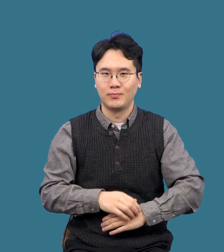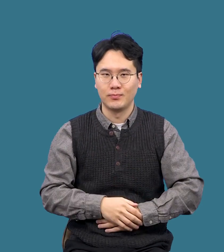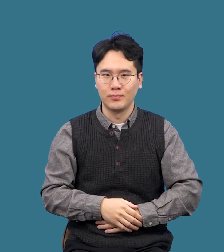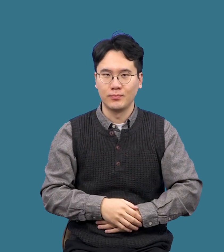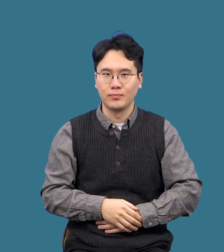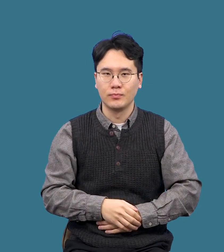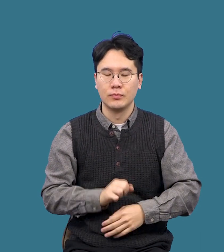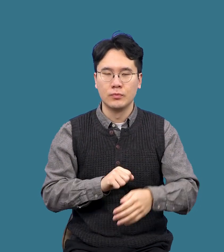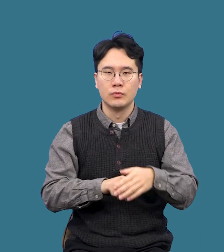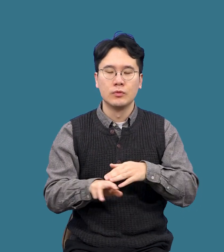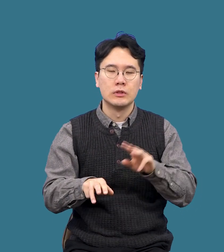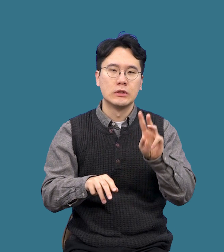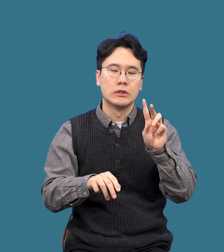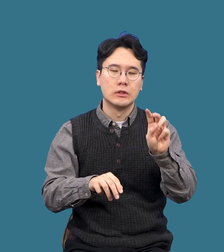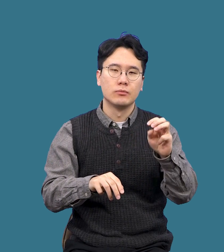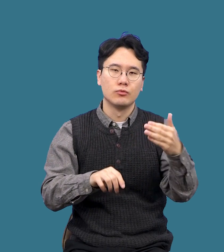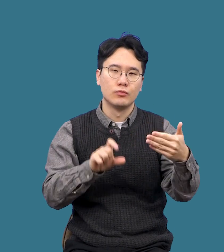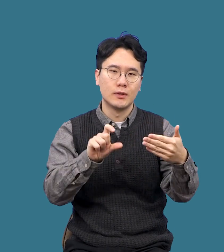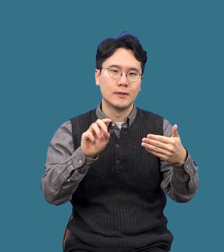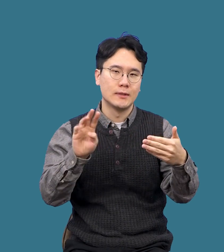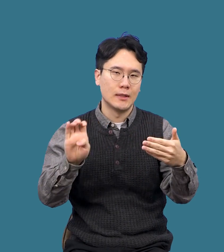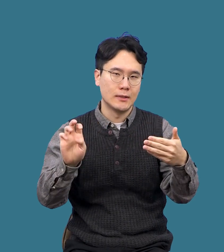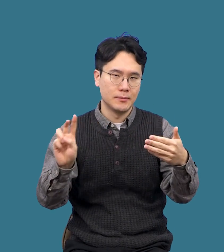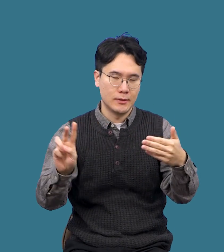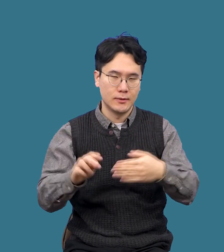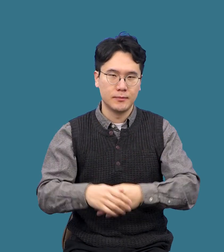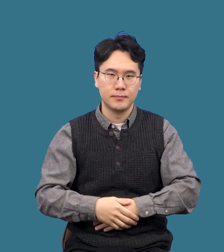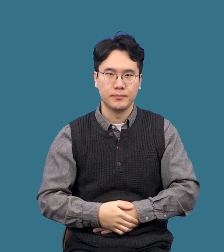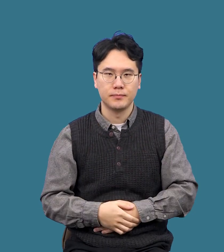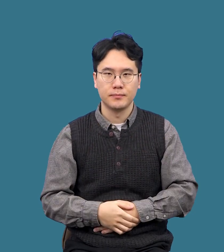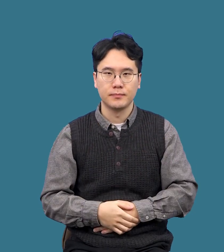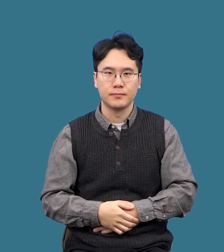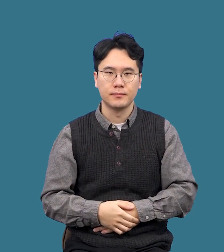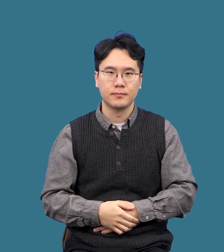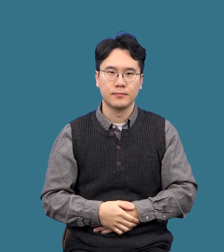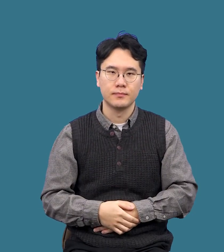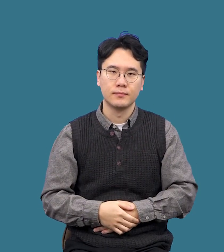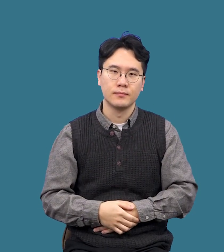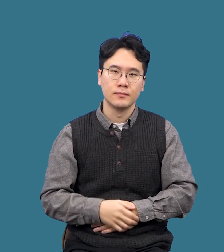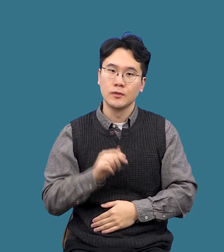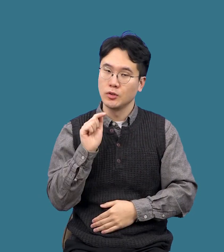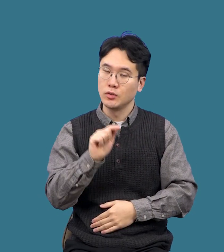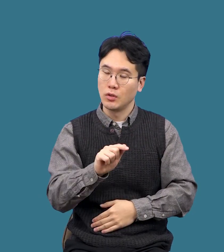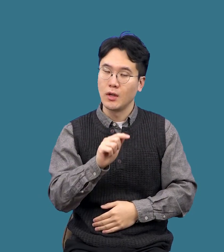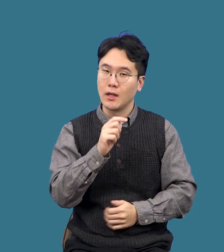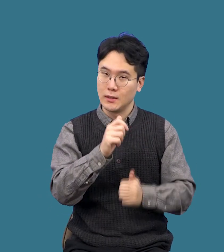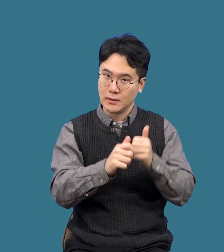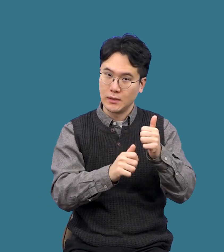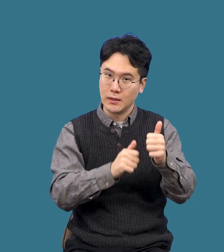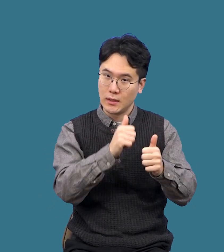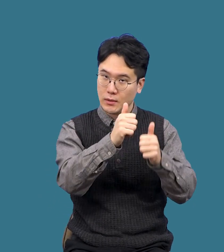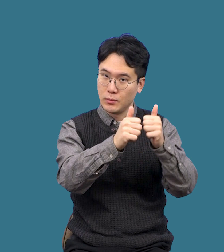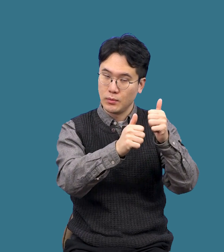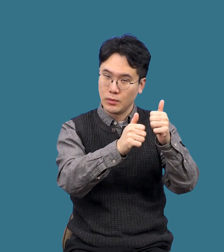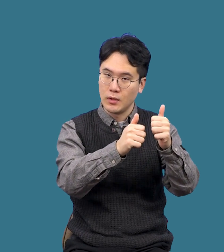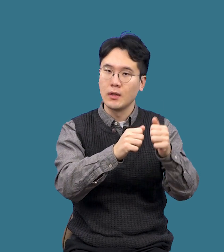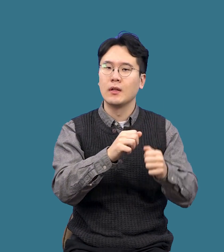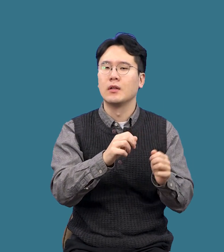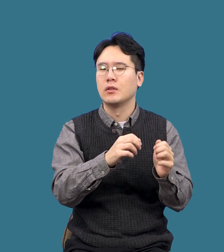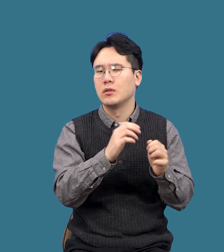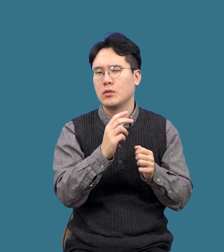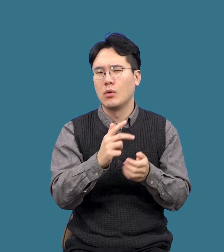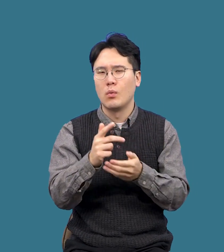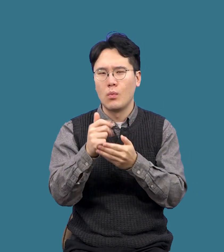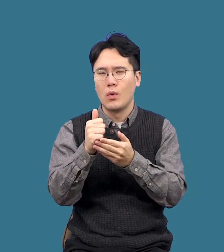29장 42절 말씀을 보겠습니다. 이는 너희가 대대로 여호와 앞 회막